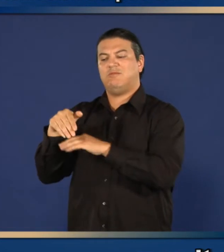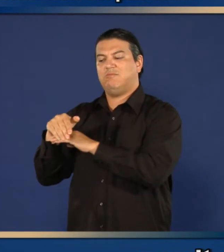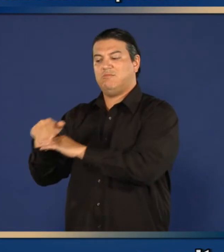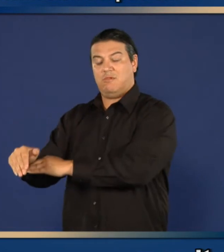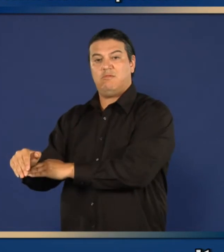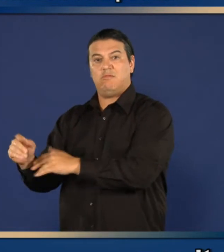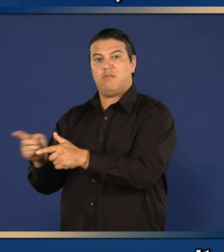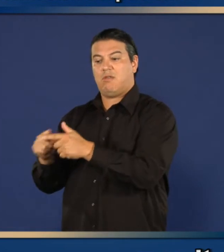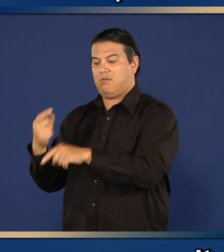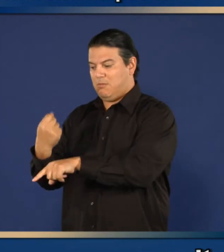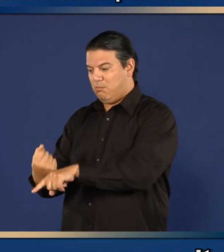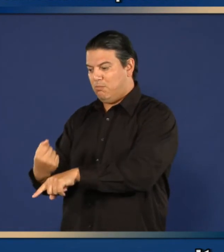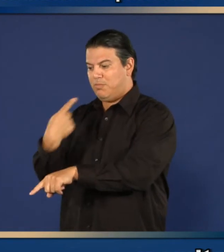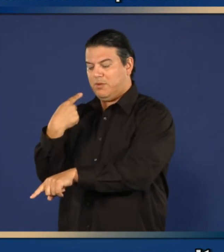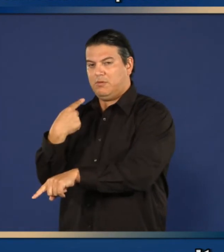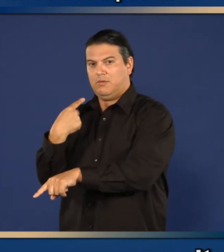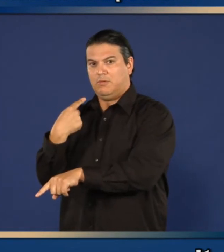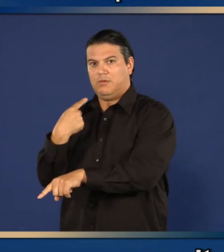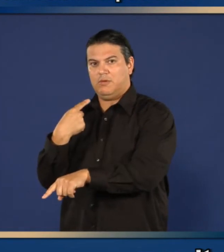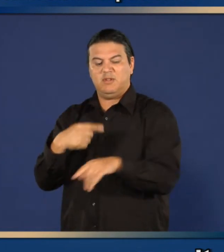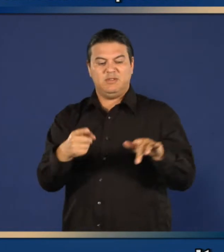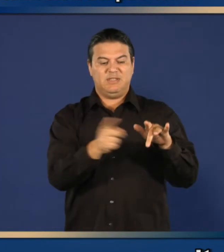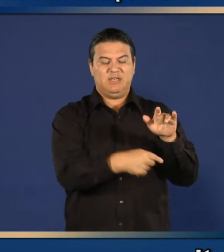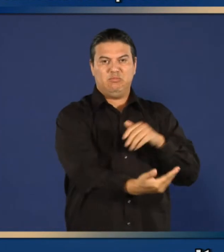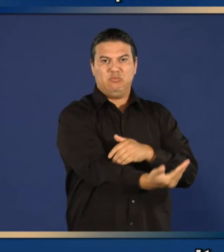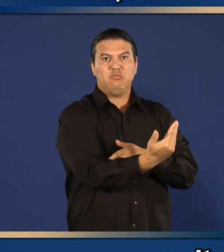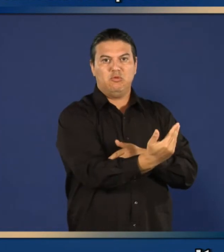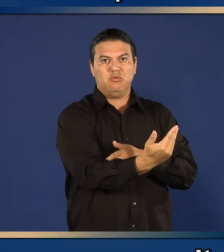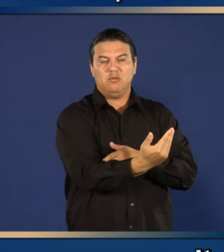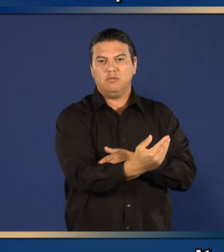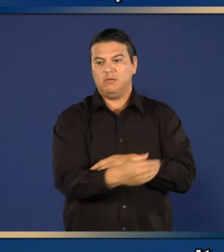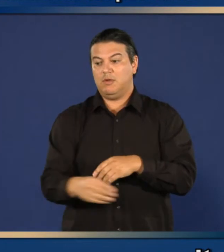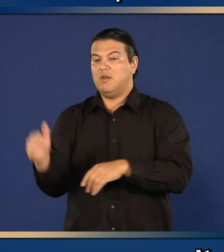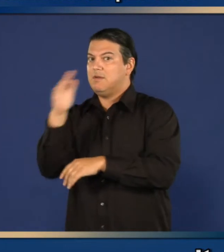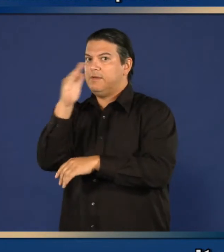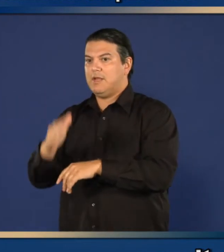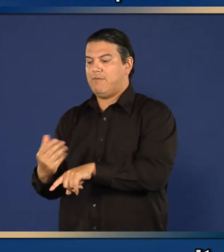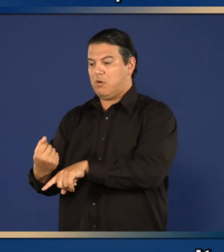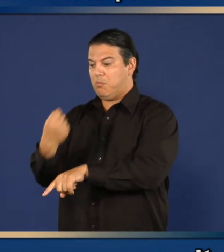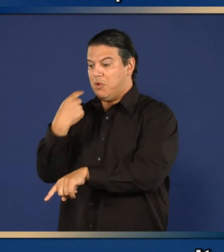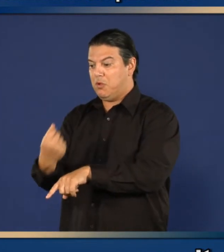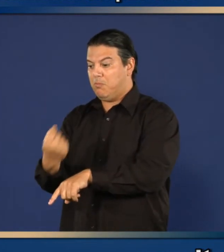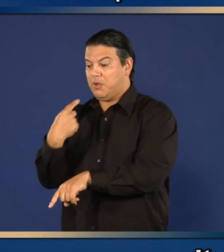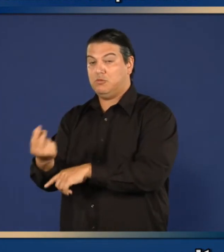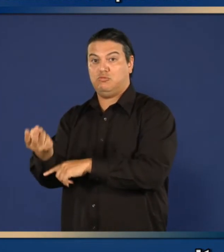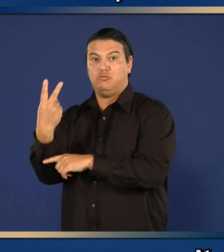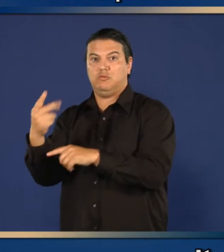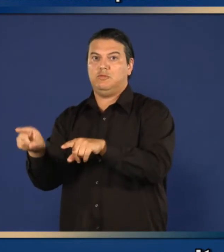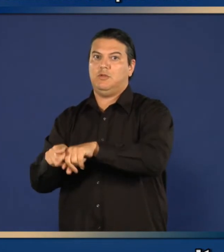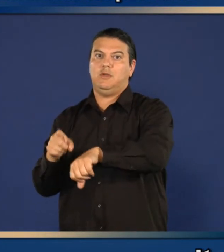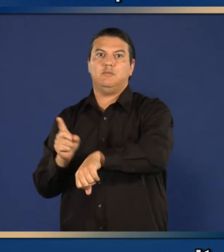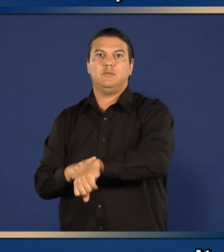dosis olvidada no tome dos dosis al mismo tiempo